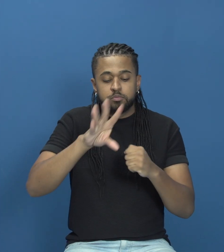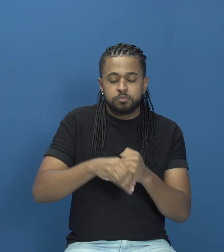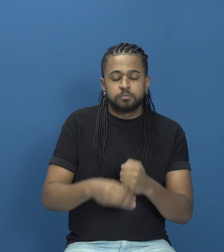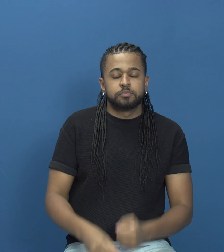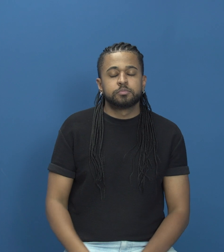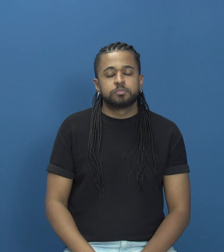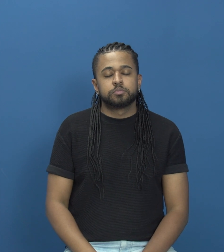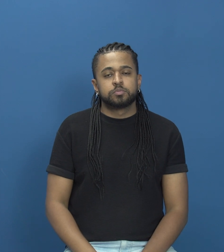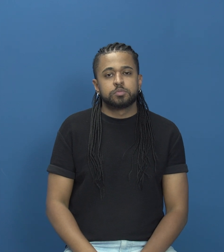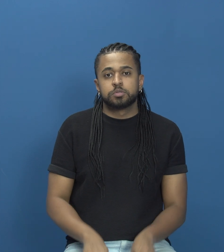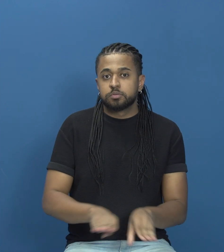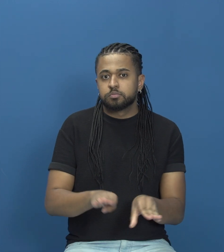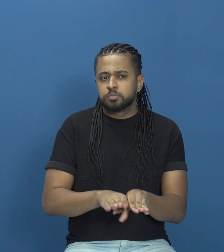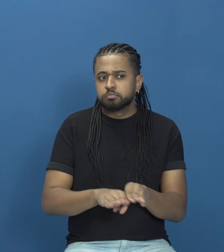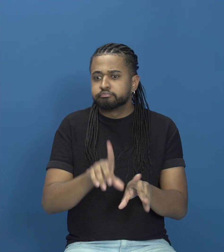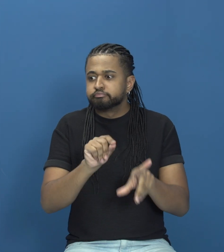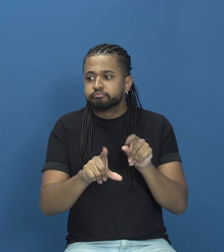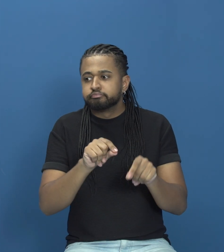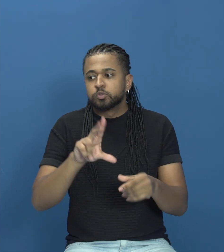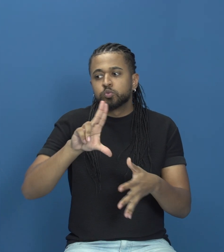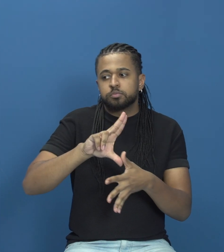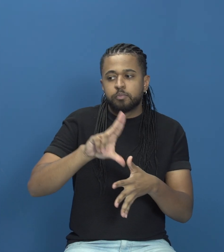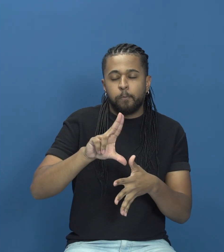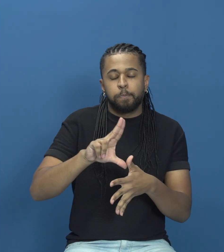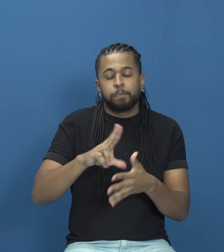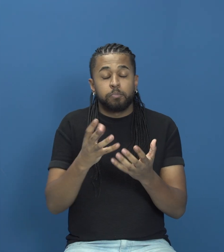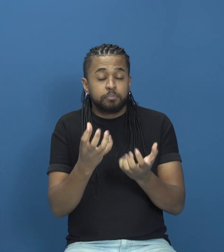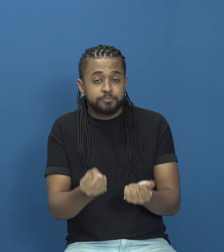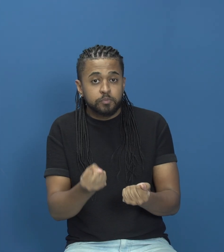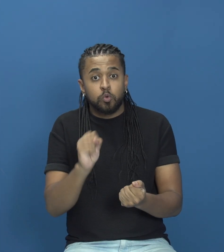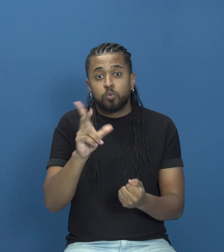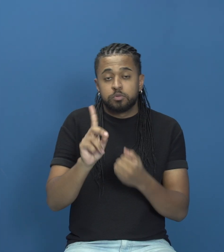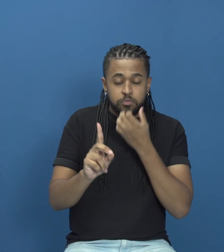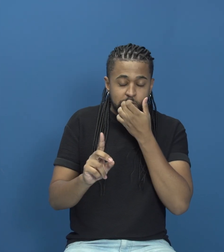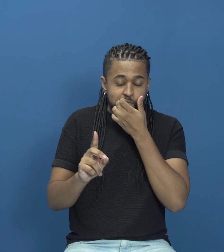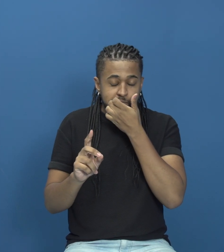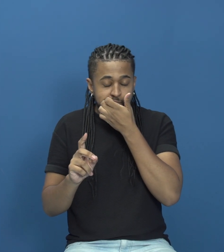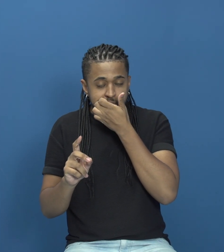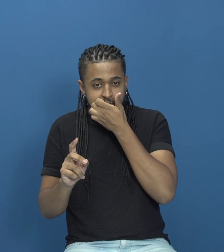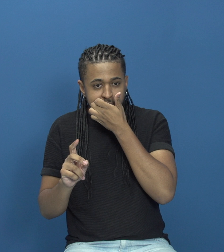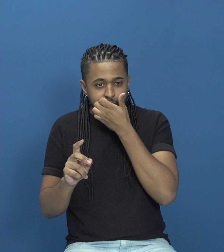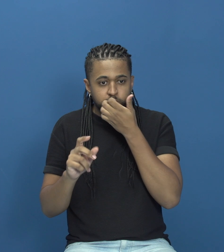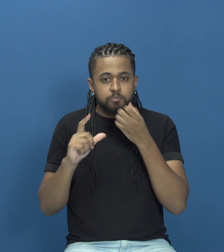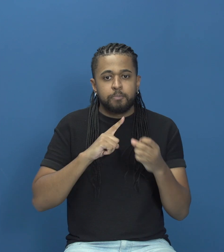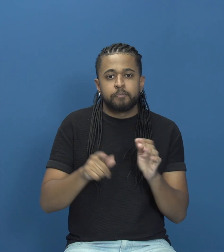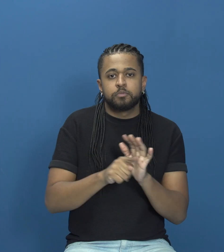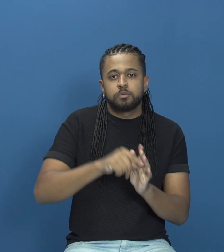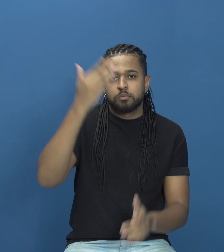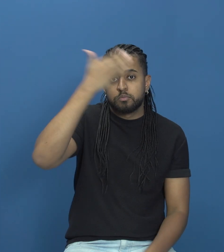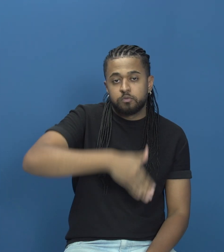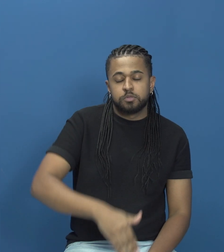adicionais, ficando facultado à UNILA a aceitação ou não dos mesmos como